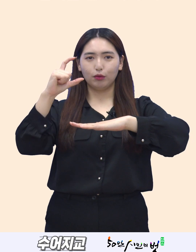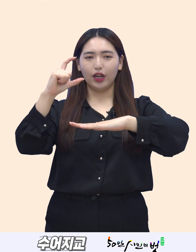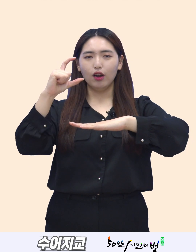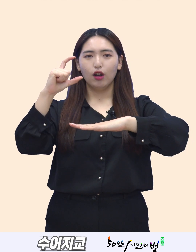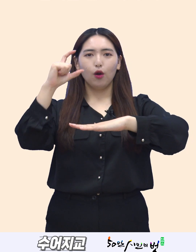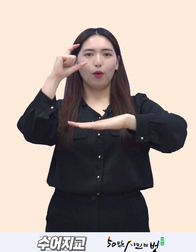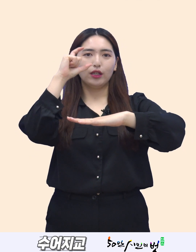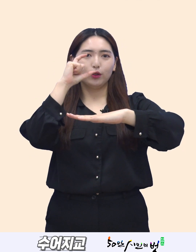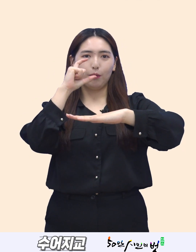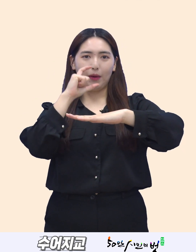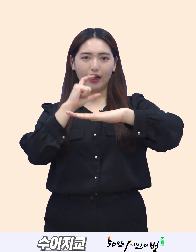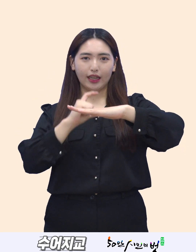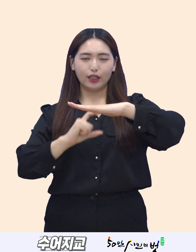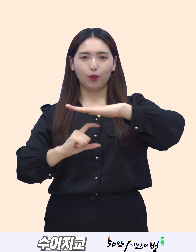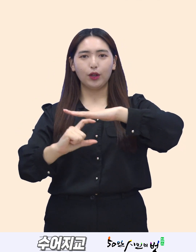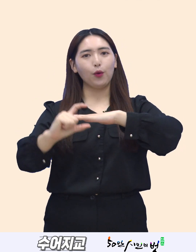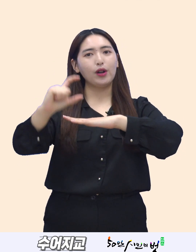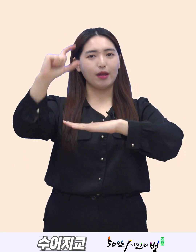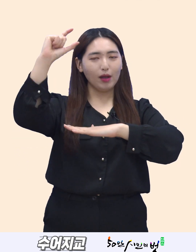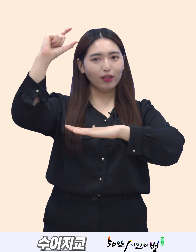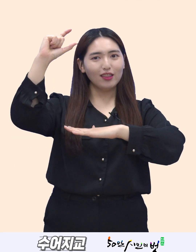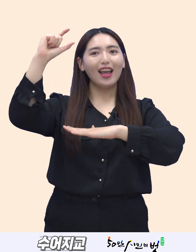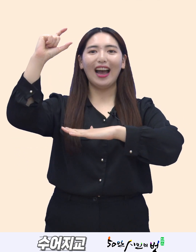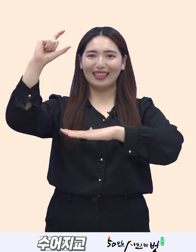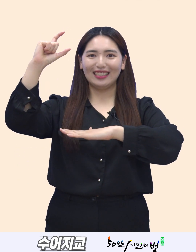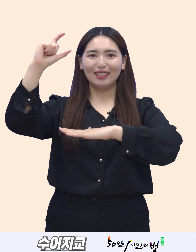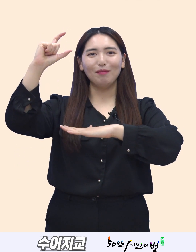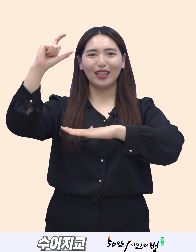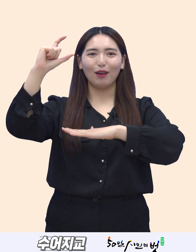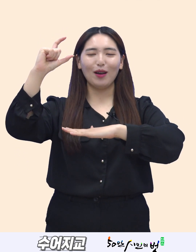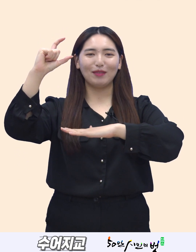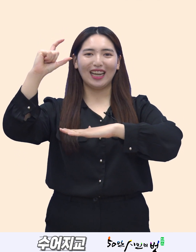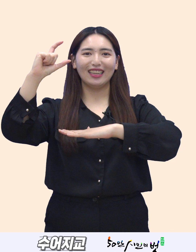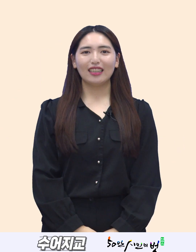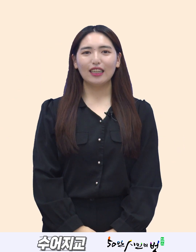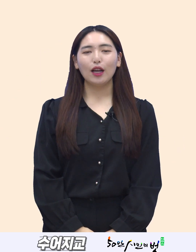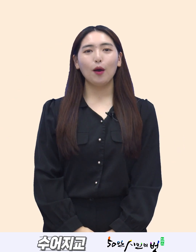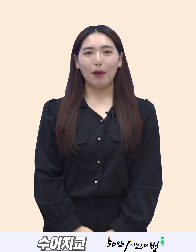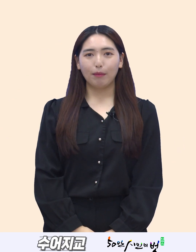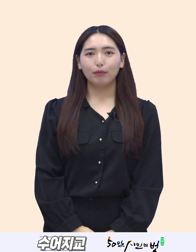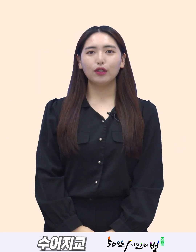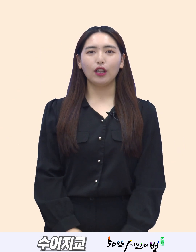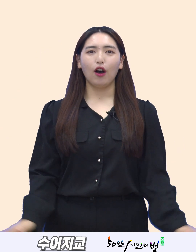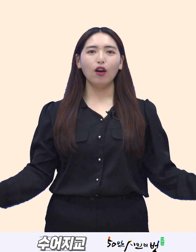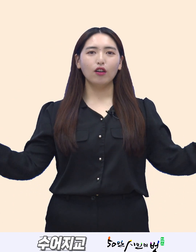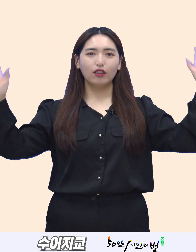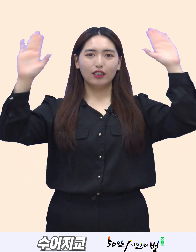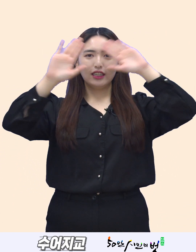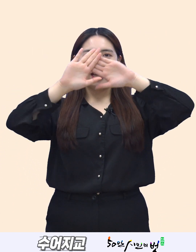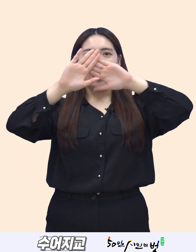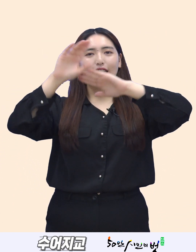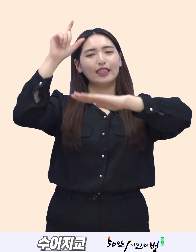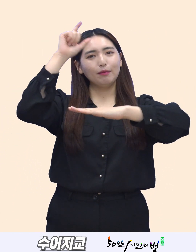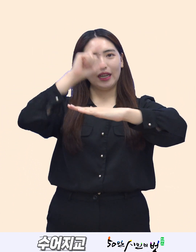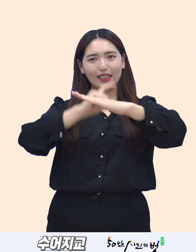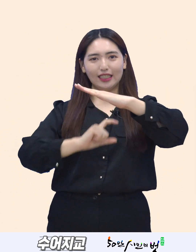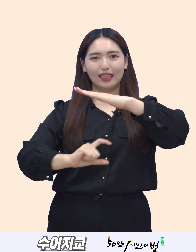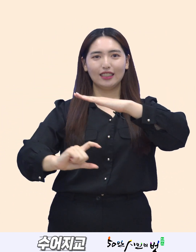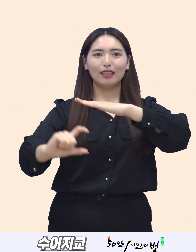구부려 왼손 밖에서 위로 올리면 아침이라고 합니다. 그래서 밤부터 아침까지라는